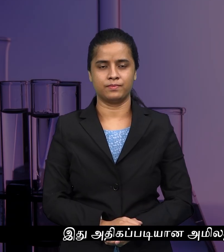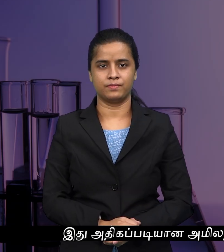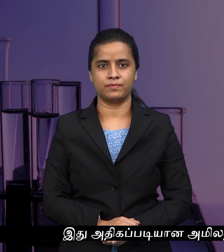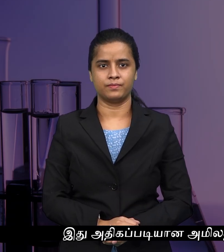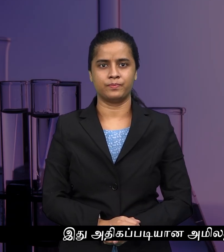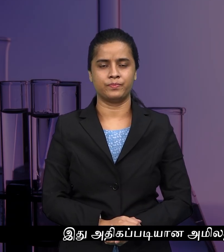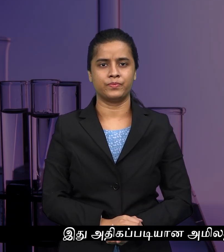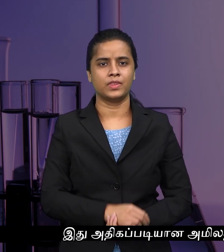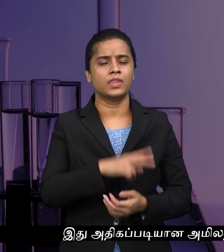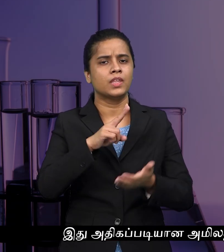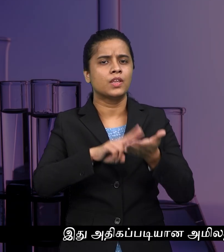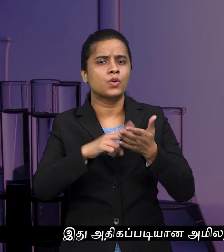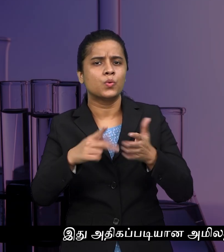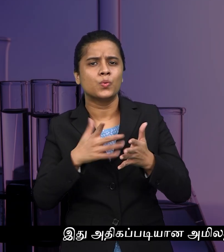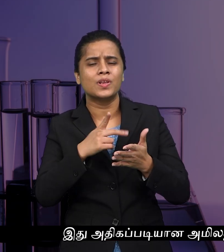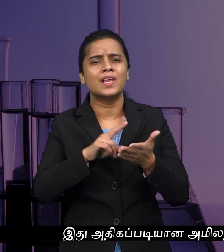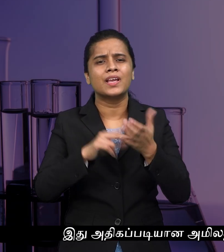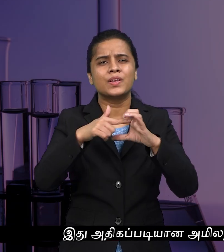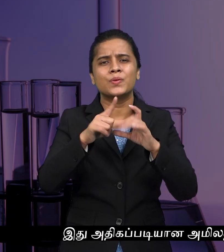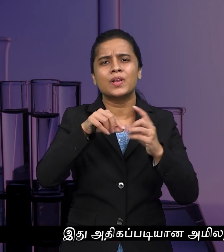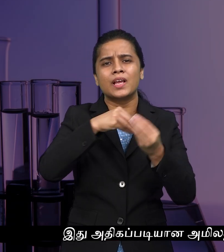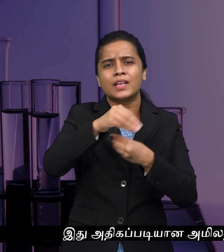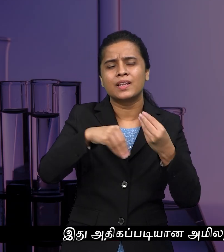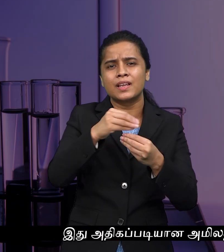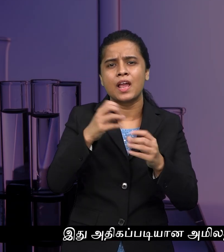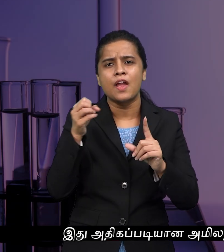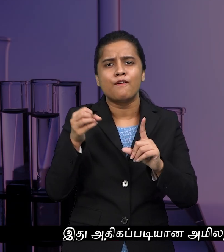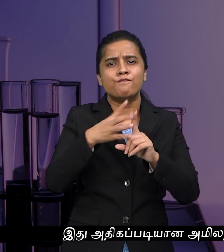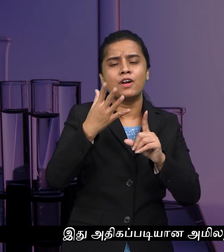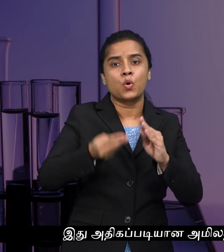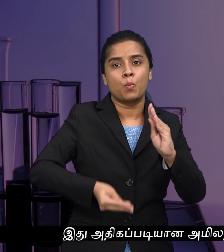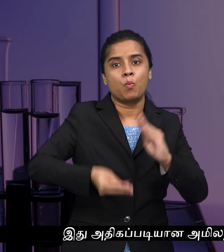இது அதிகப்படியான அமிலத்தின் விளைவை நடுநிலையாக்குகிறது.